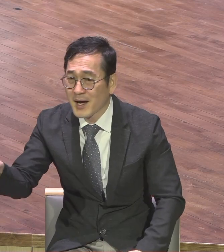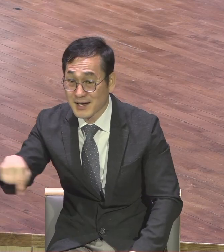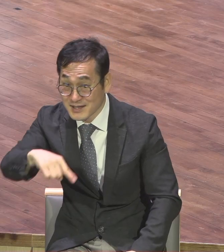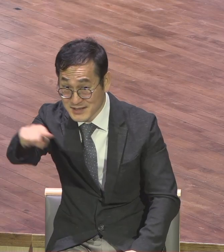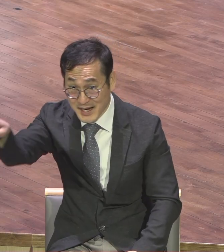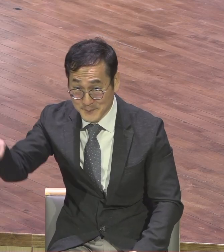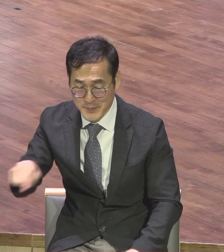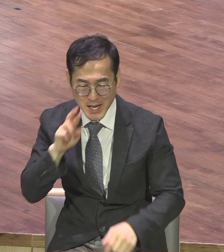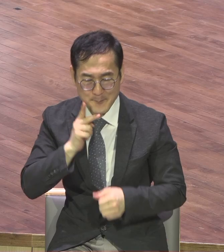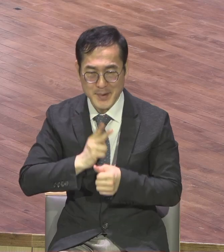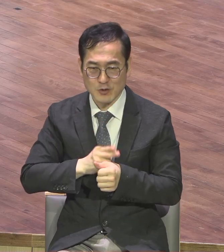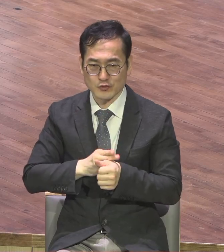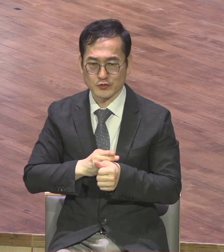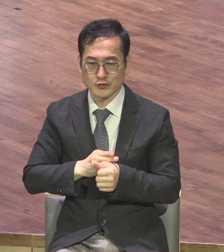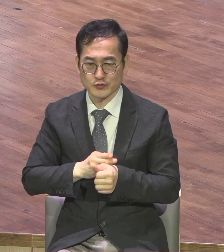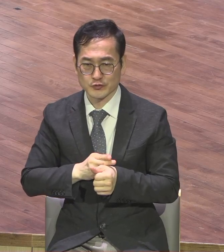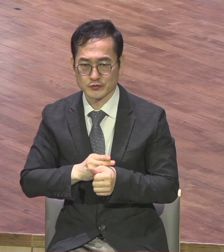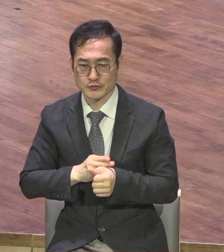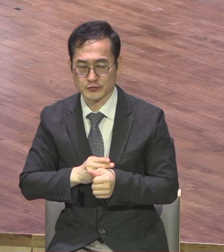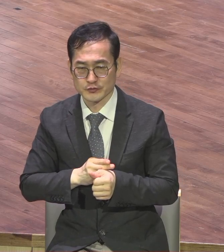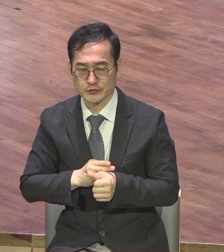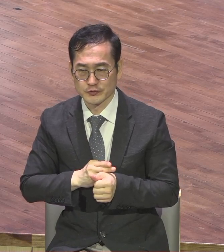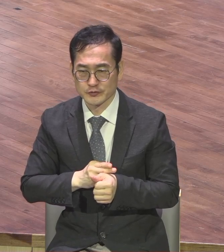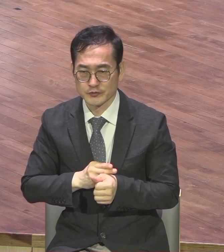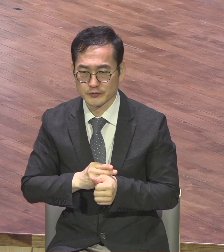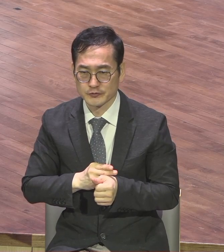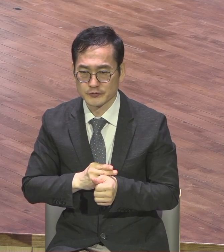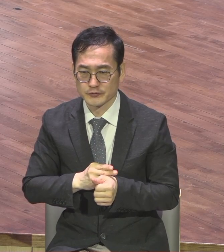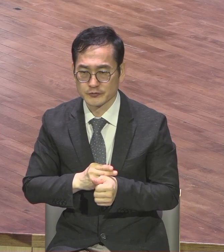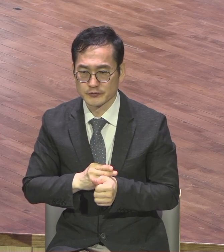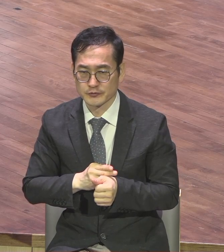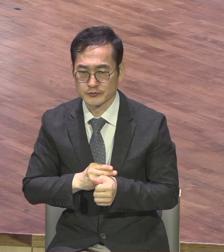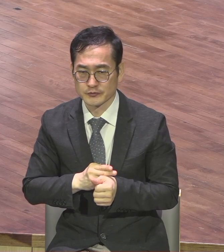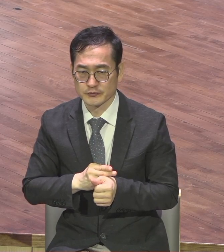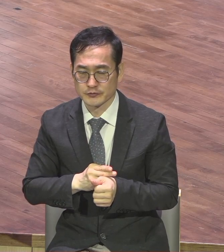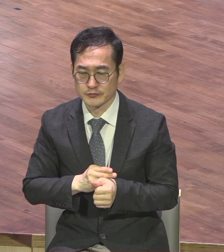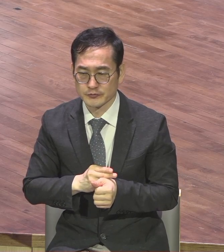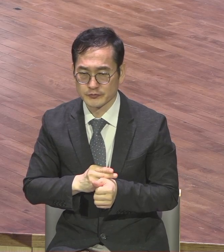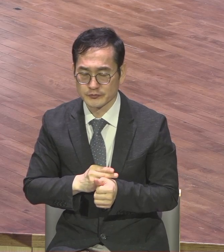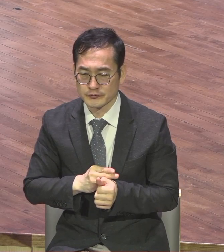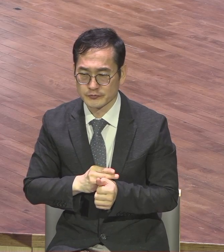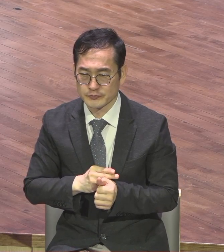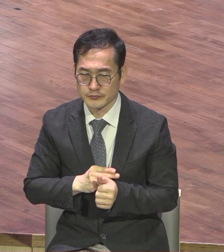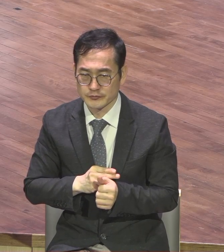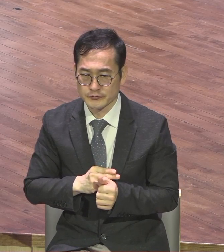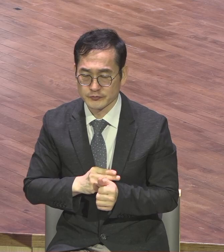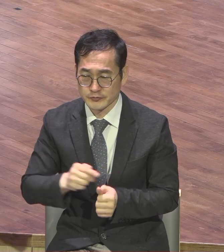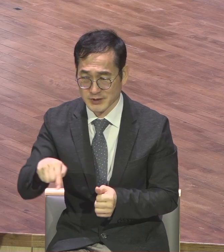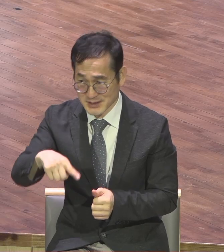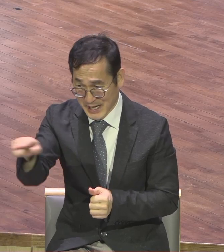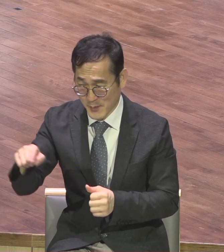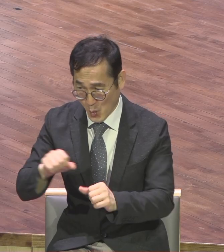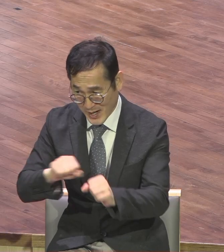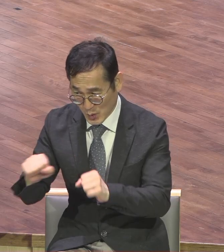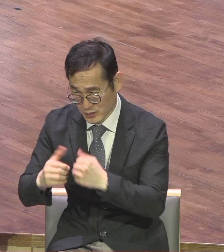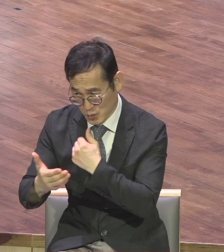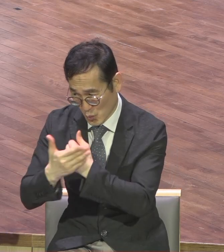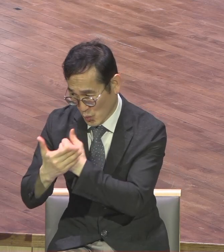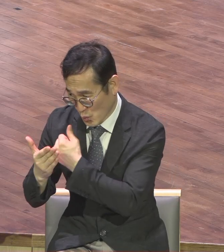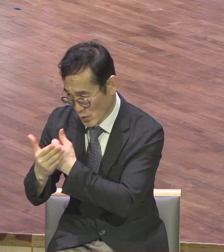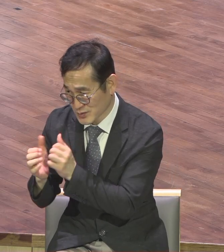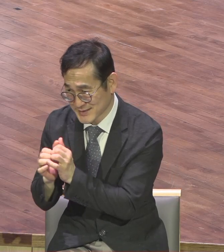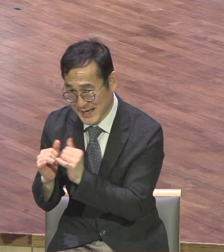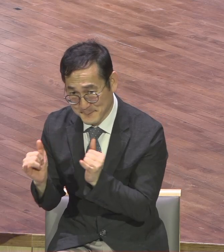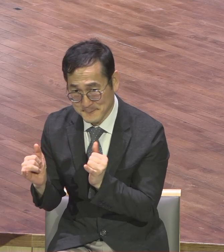로마서 16장의 인물들을 생각하면서 그들이 가졌던 사역의 특징을 마치